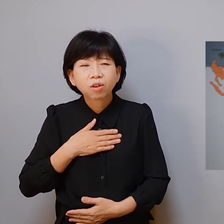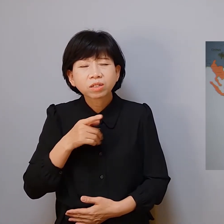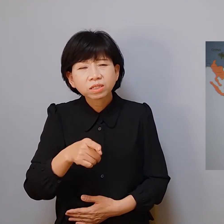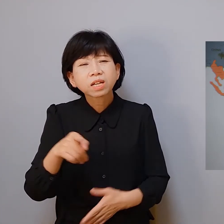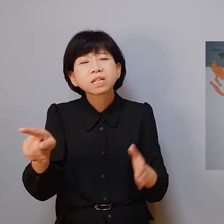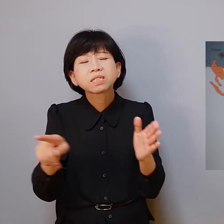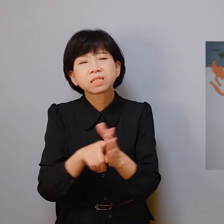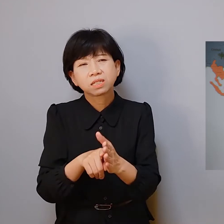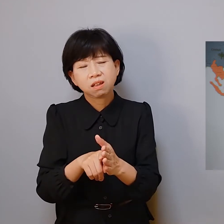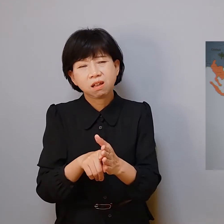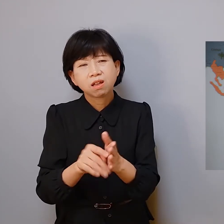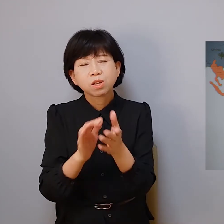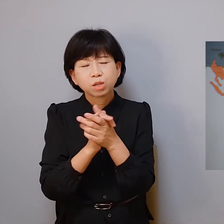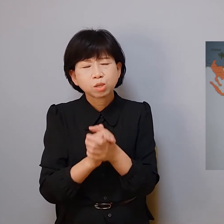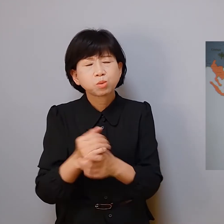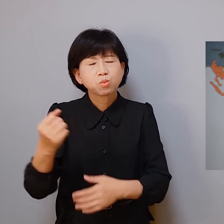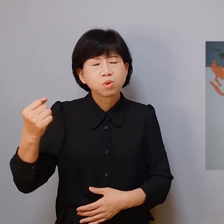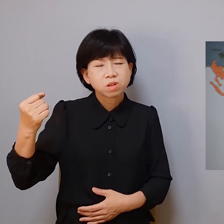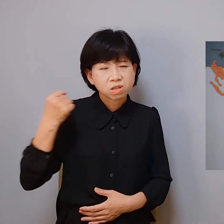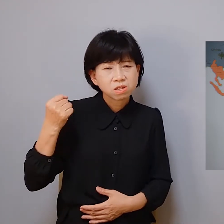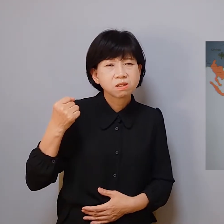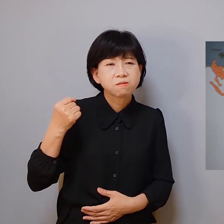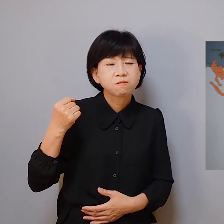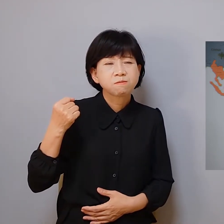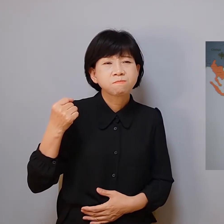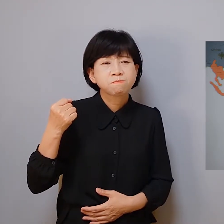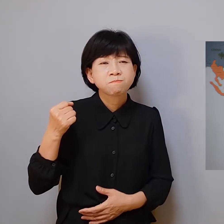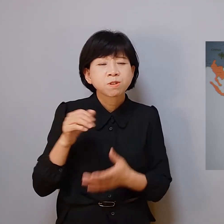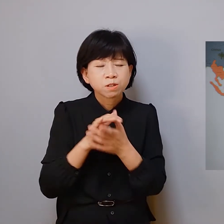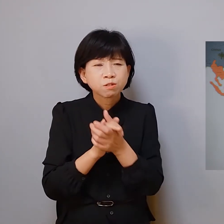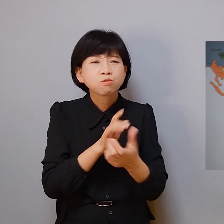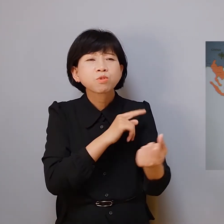파워, 기도의 위력이라고 하는 건